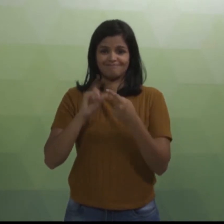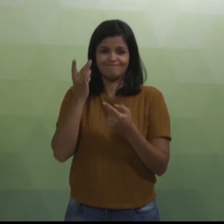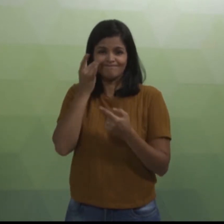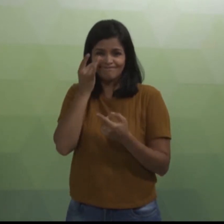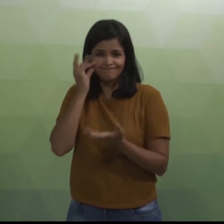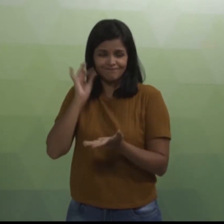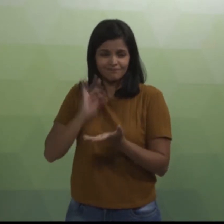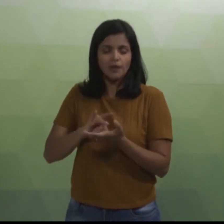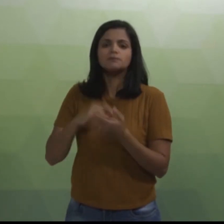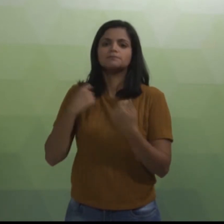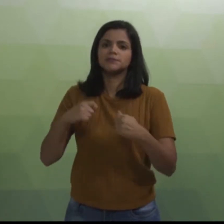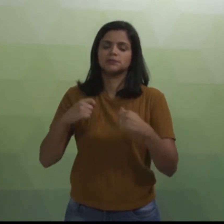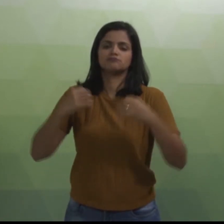forma que eu possa apontá-los.